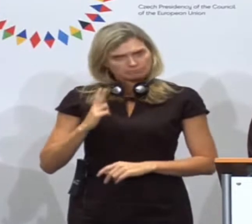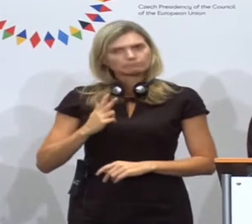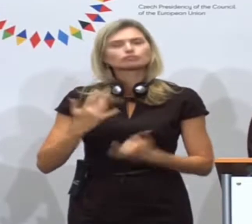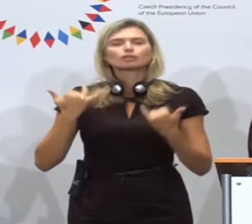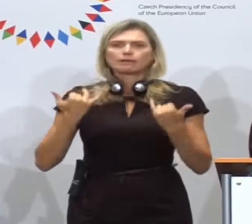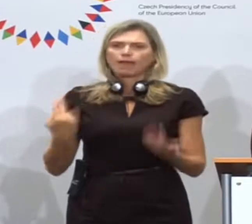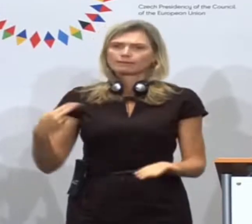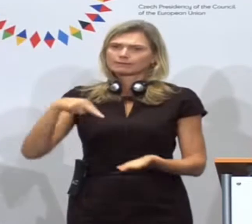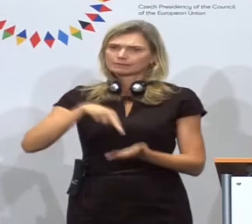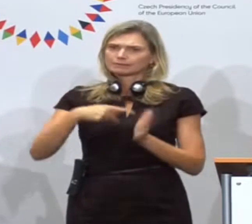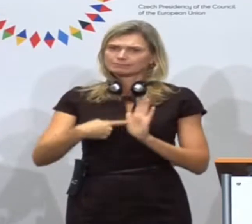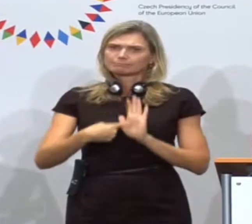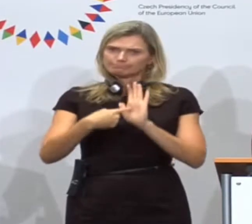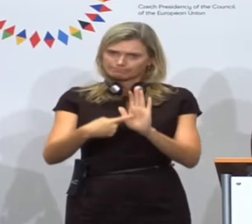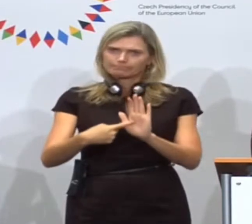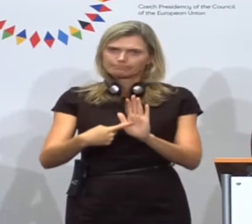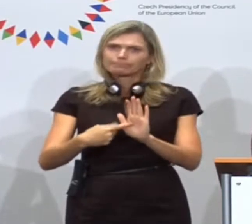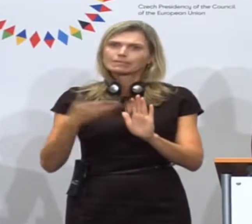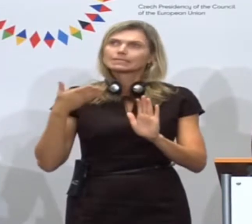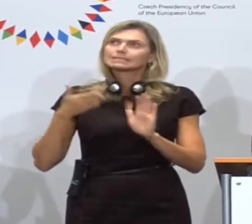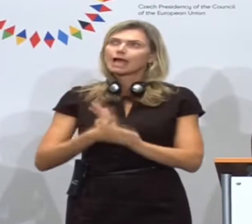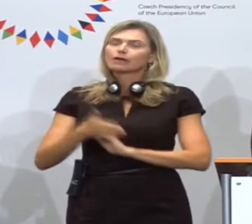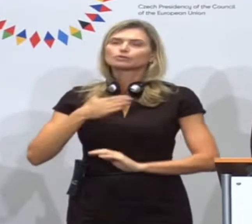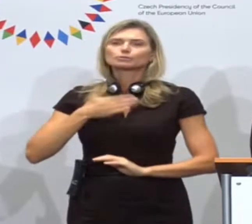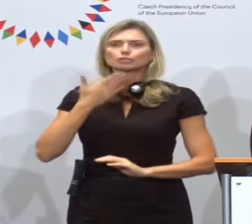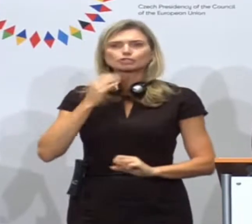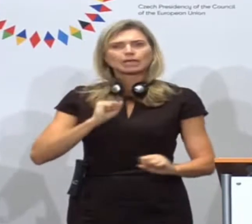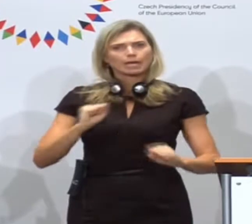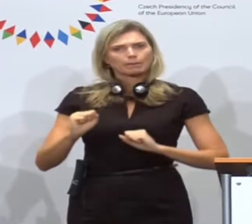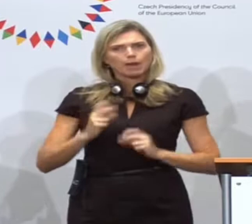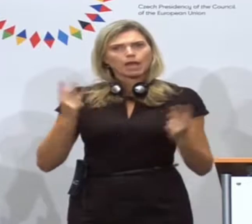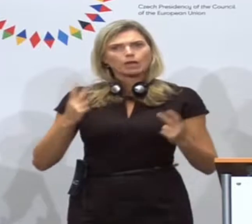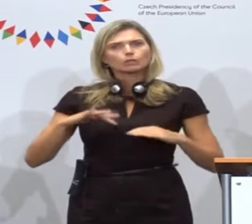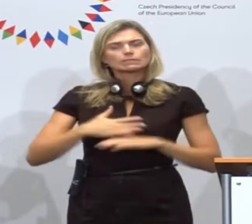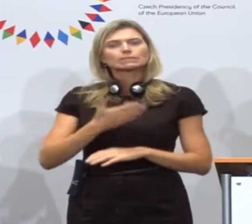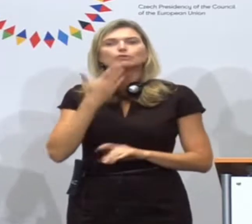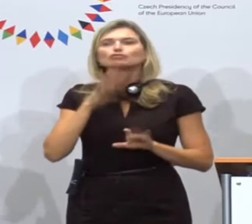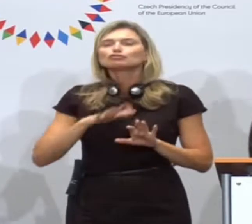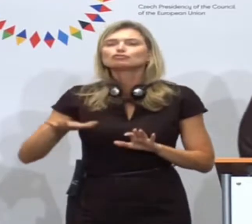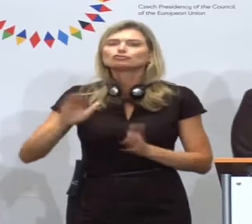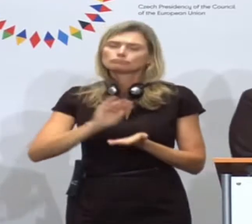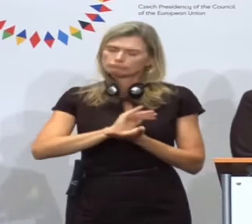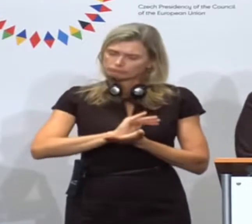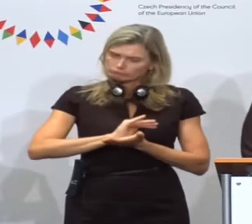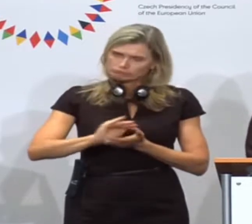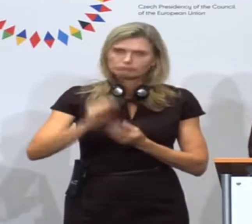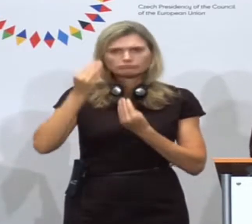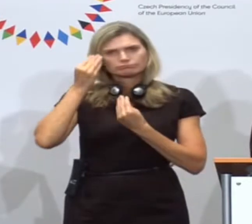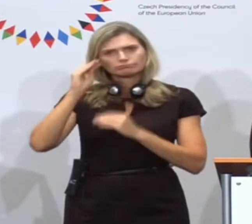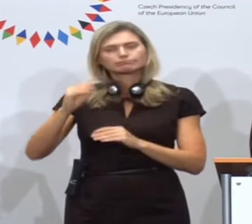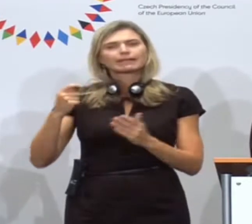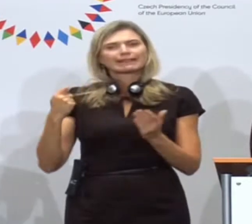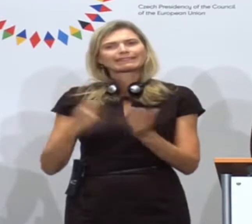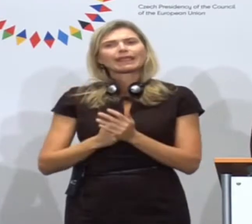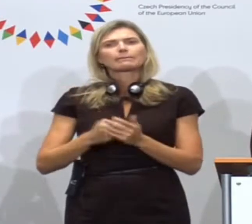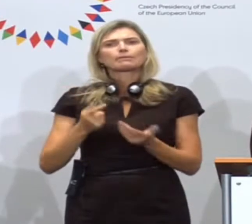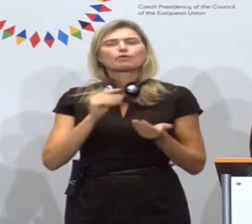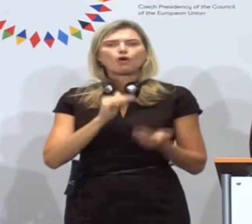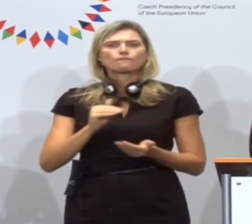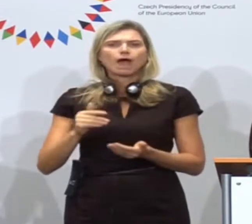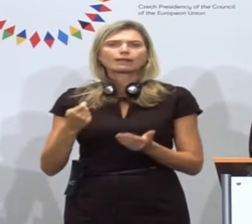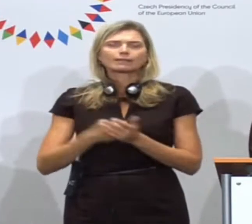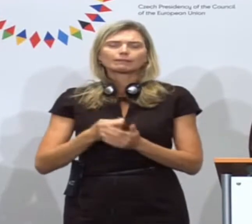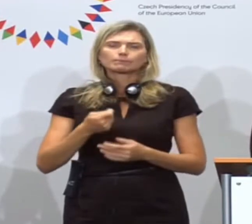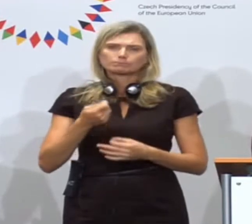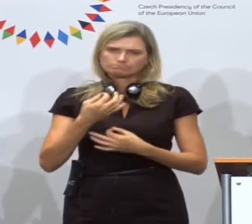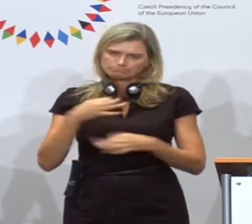dneska stát jako zástupkyně země, která se chová tak, jak se k demokratické zemi